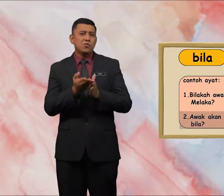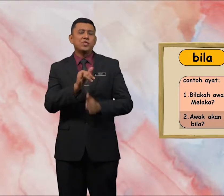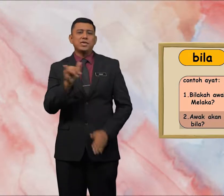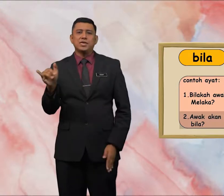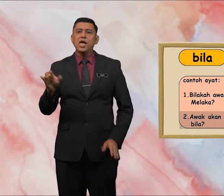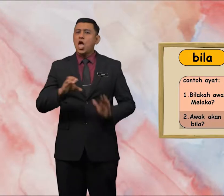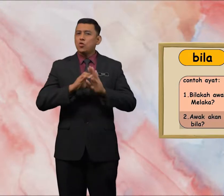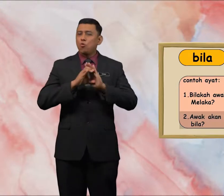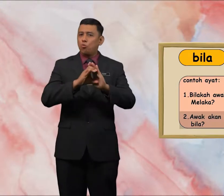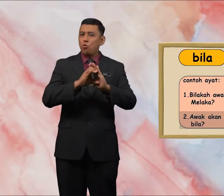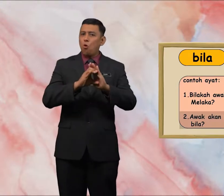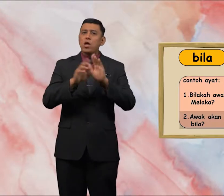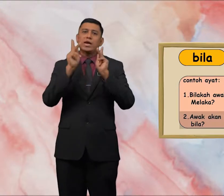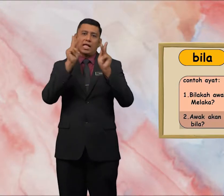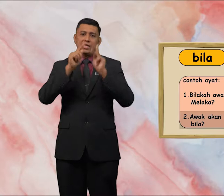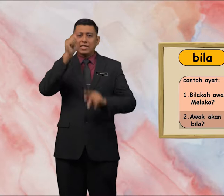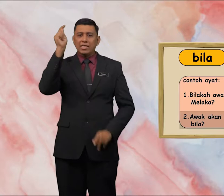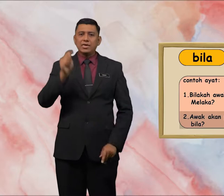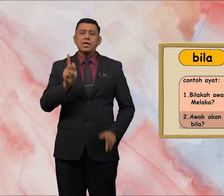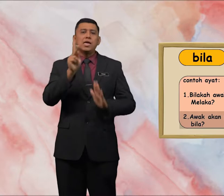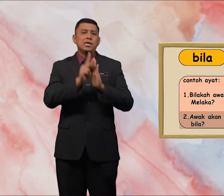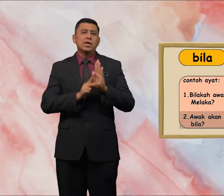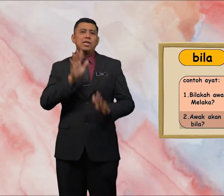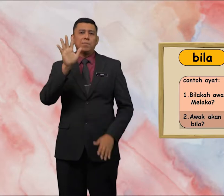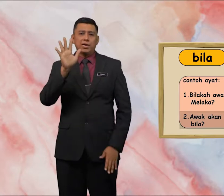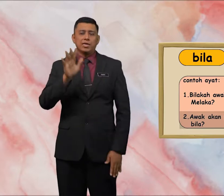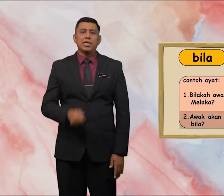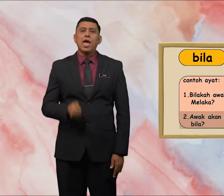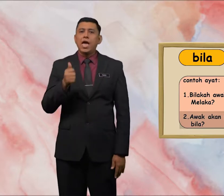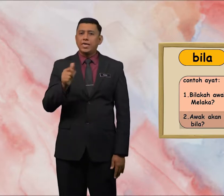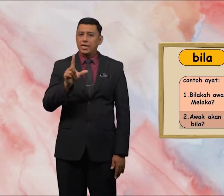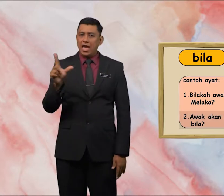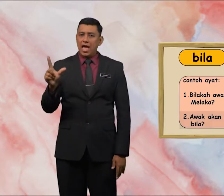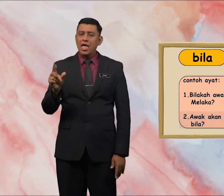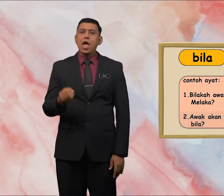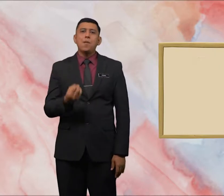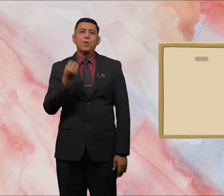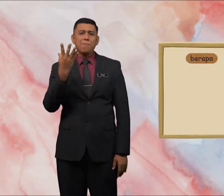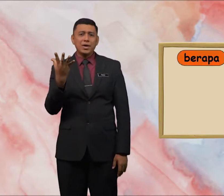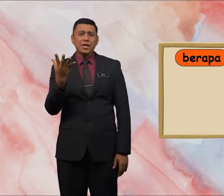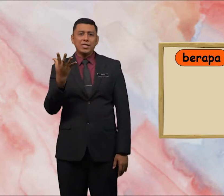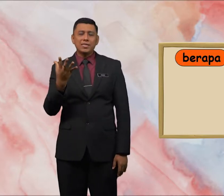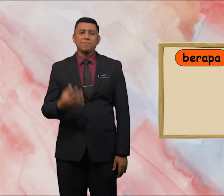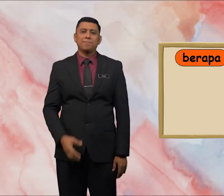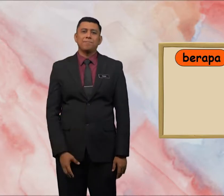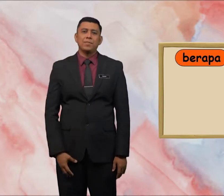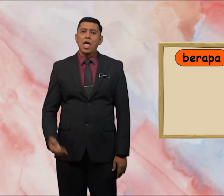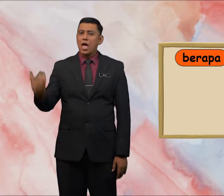Seterusnya, contoh kata tanya kelima ialah berapa?